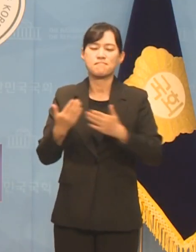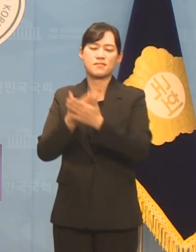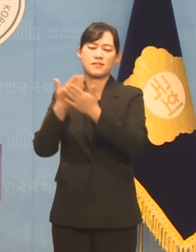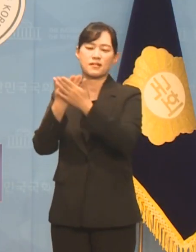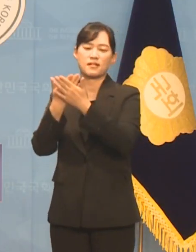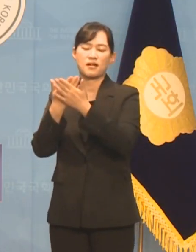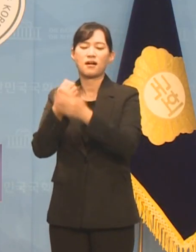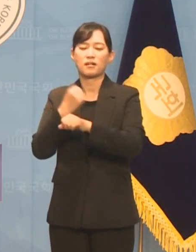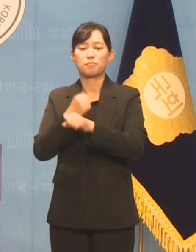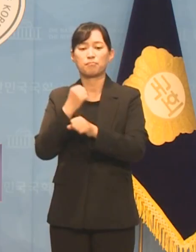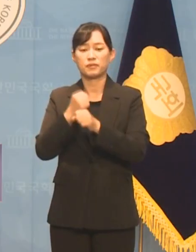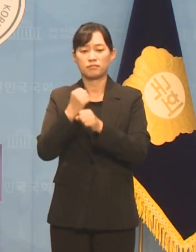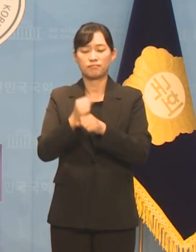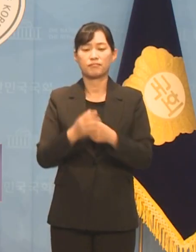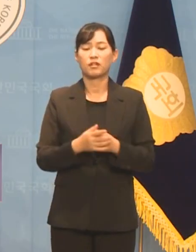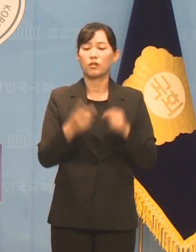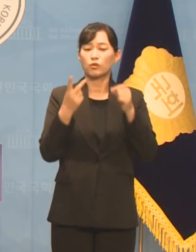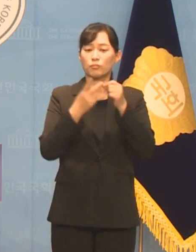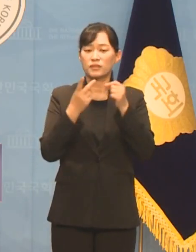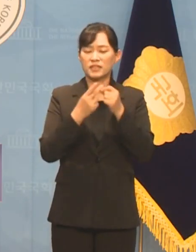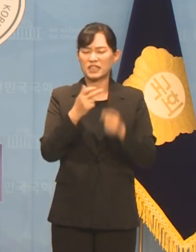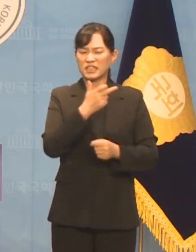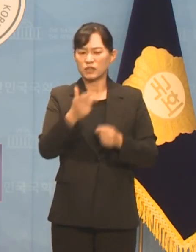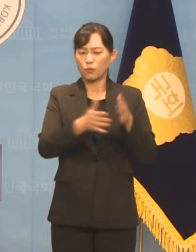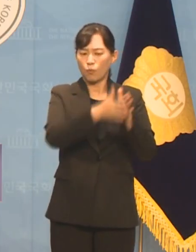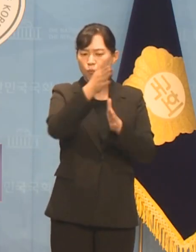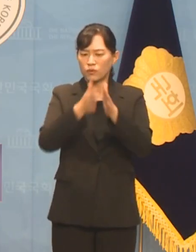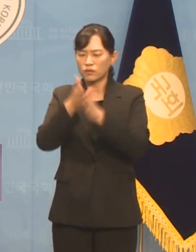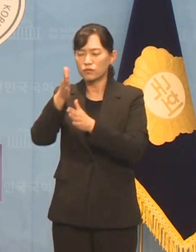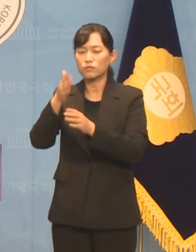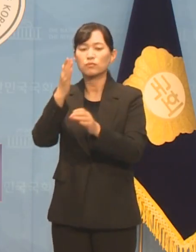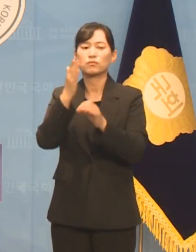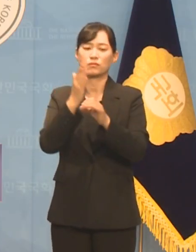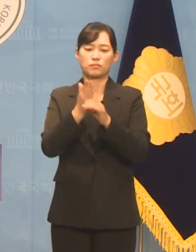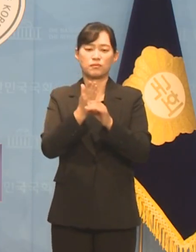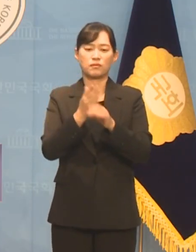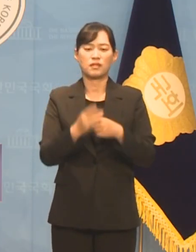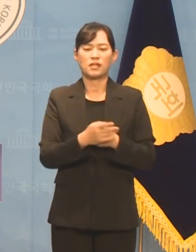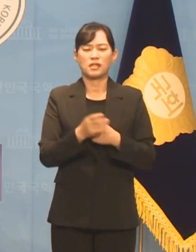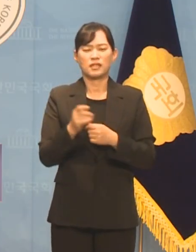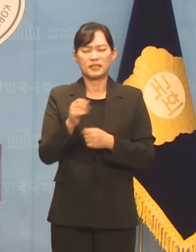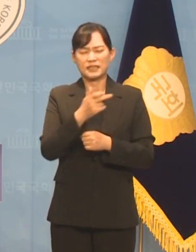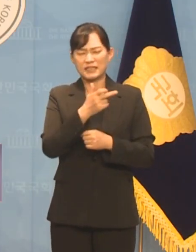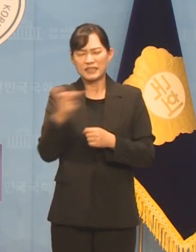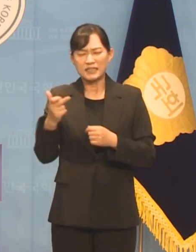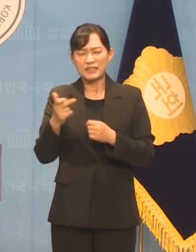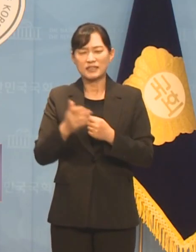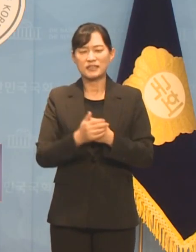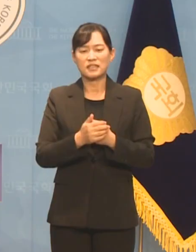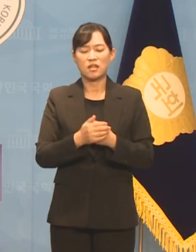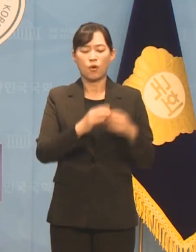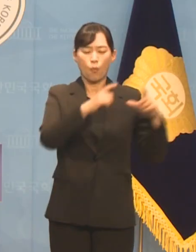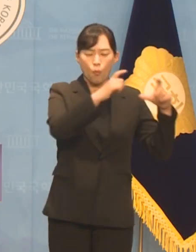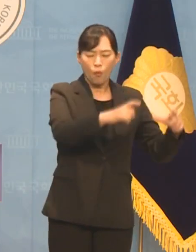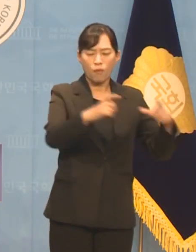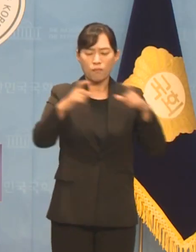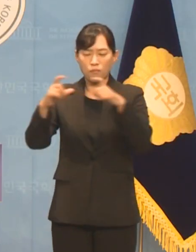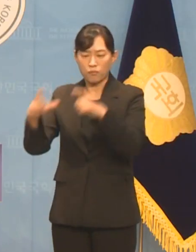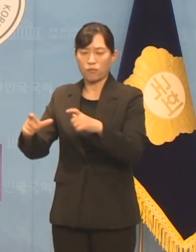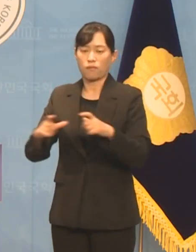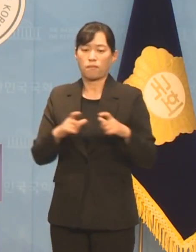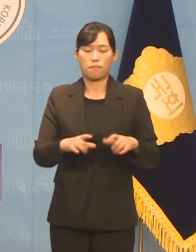것입니다. 둘째, 메가시티를 중심으로 한 초광역 단위의 권역별 혁신